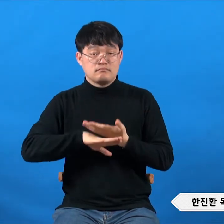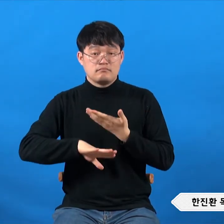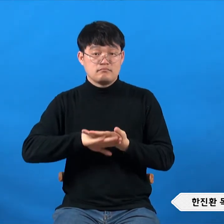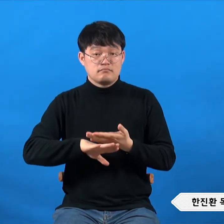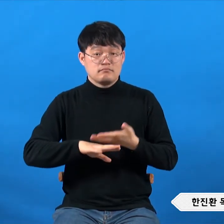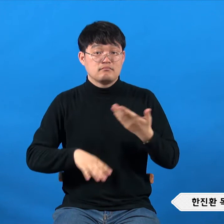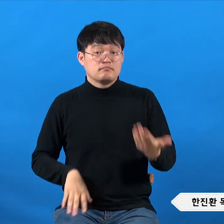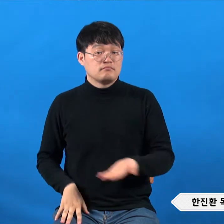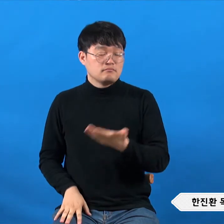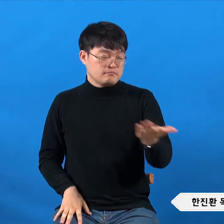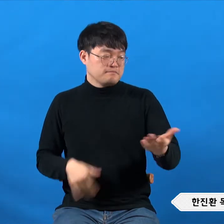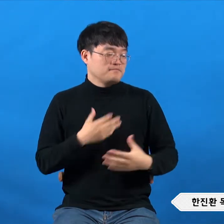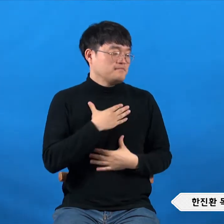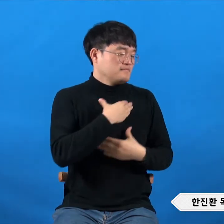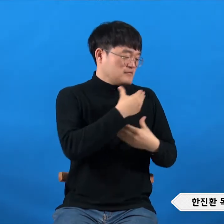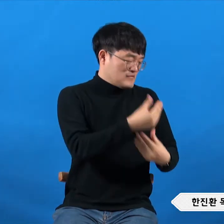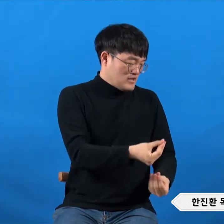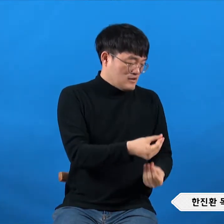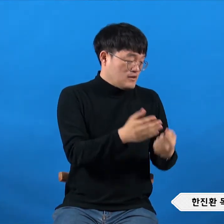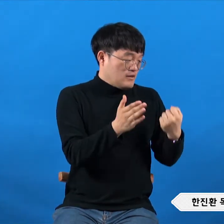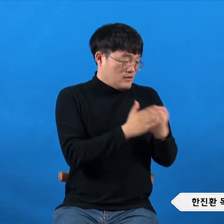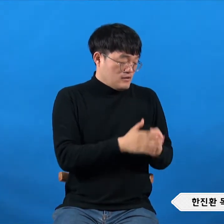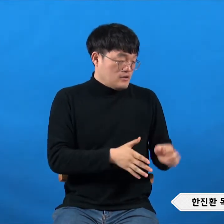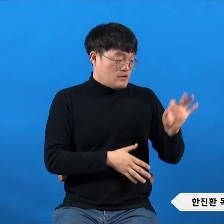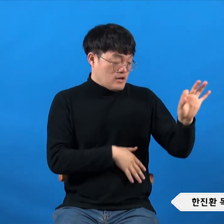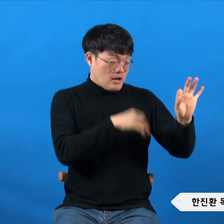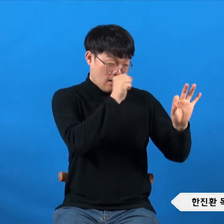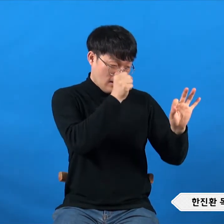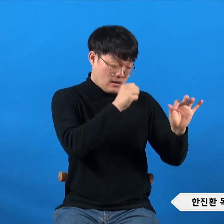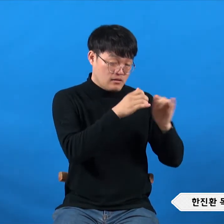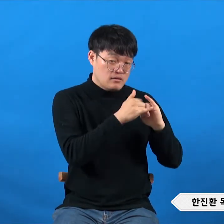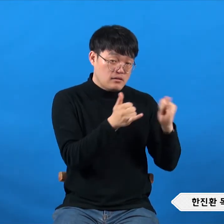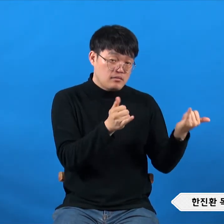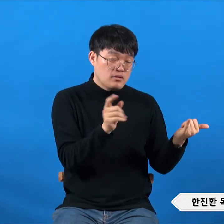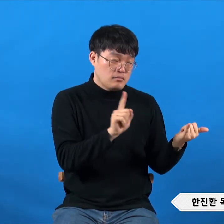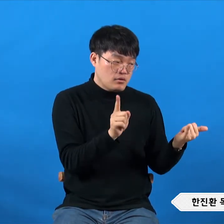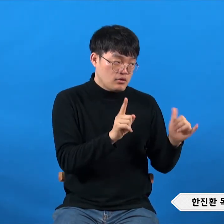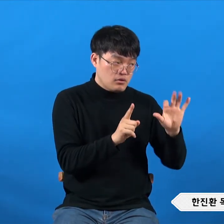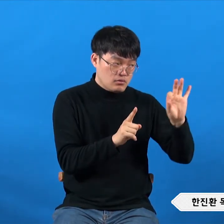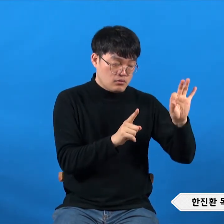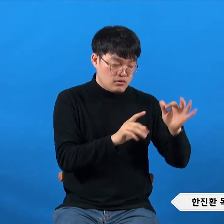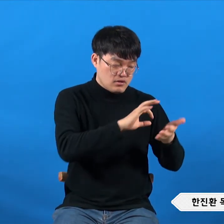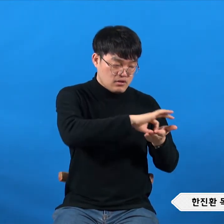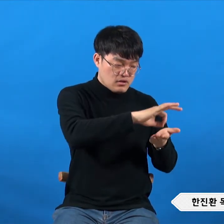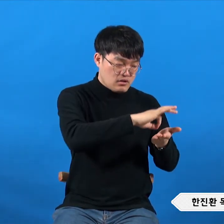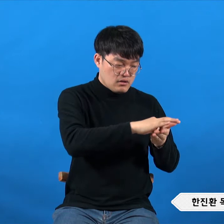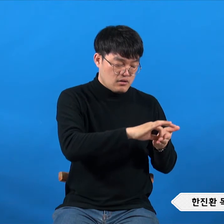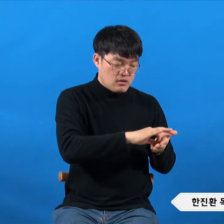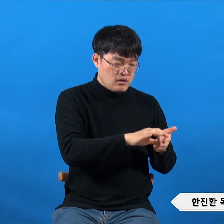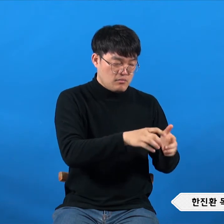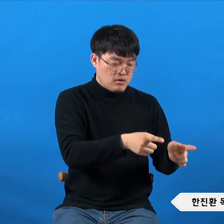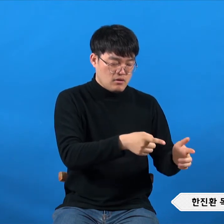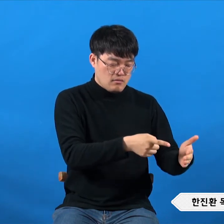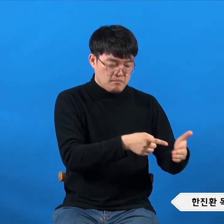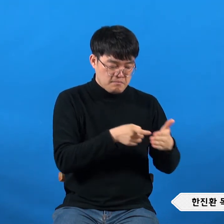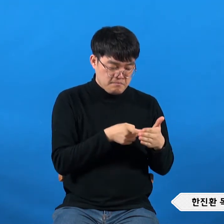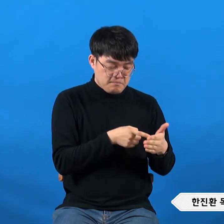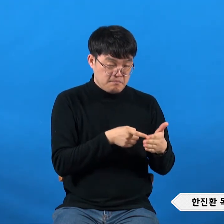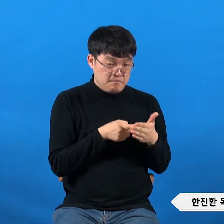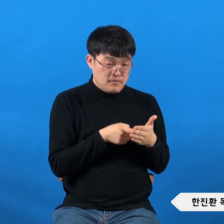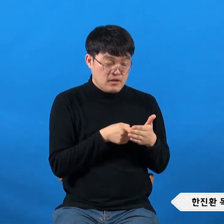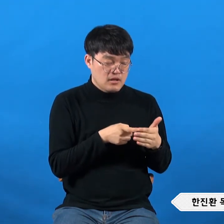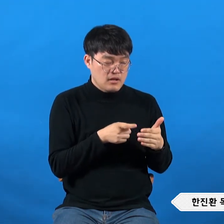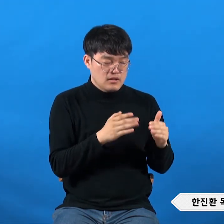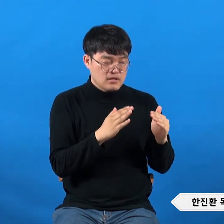됩니다. 안전 때문에 돈을 좋아하는 사람은 대개가 다 인색합니다. 지출은 최대한도로